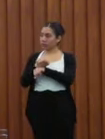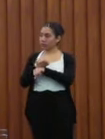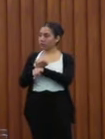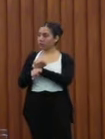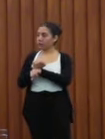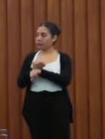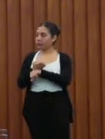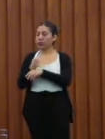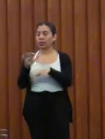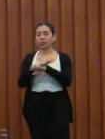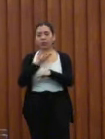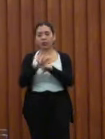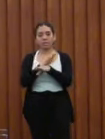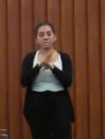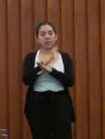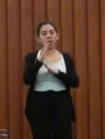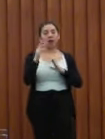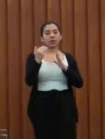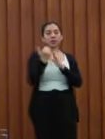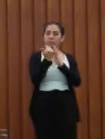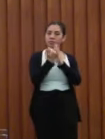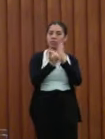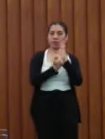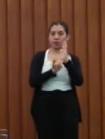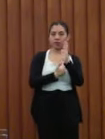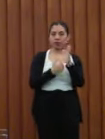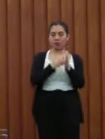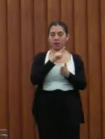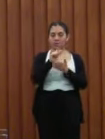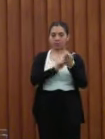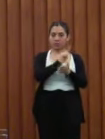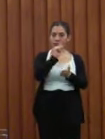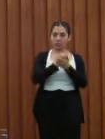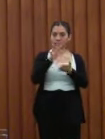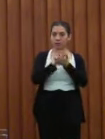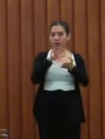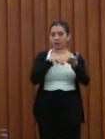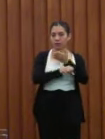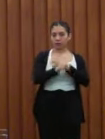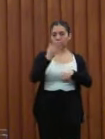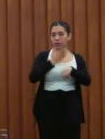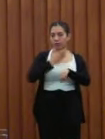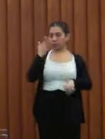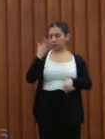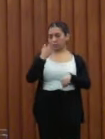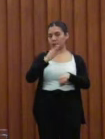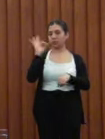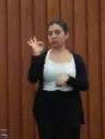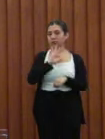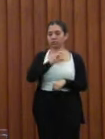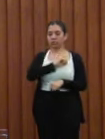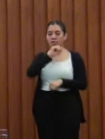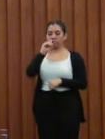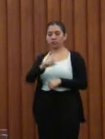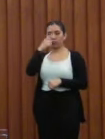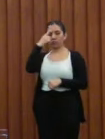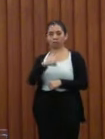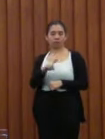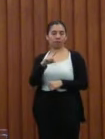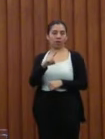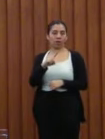que han reformado sus códigos penales para incluir al odio como un agravante en los homicidios. Nada más pensamos que